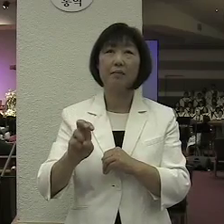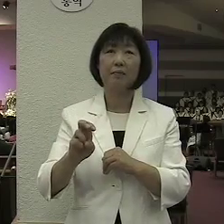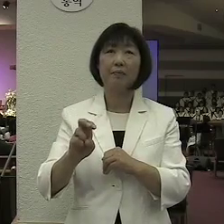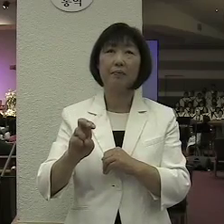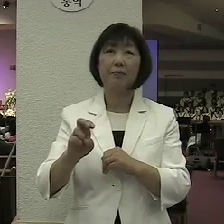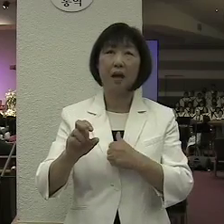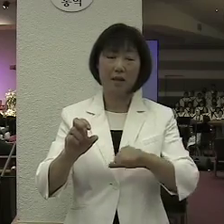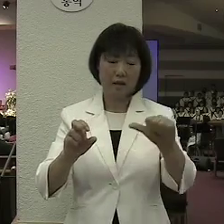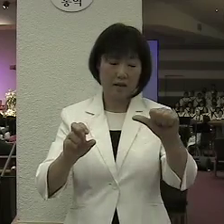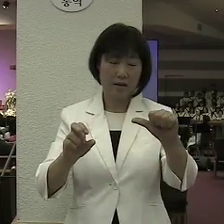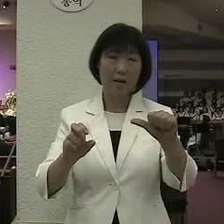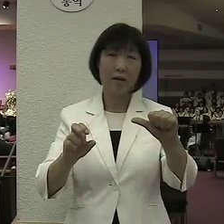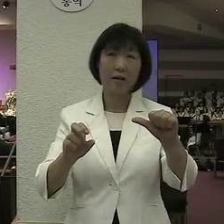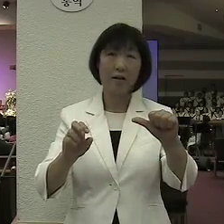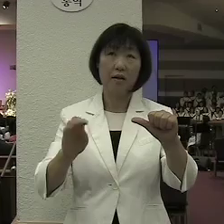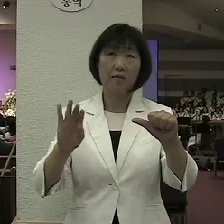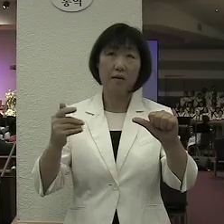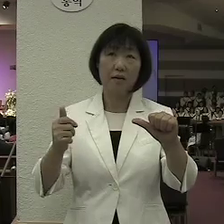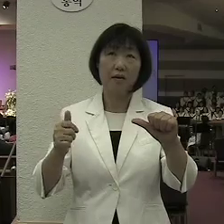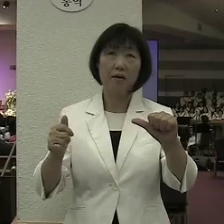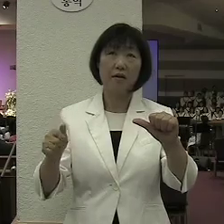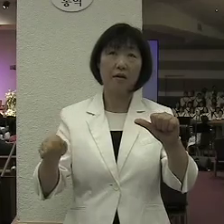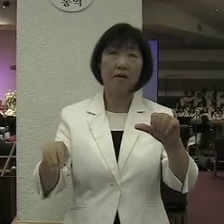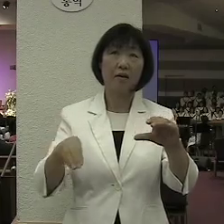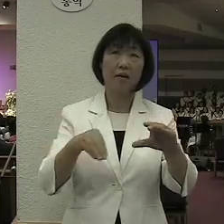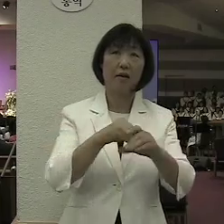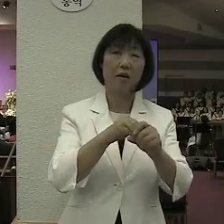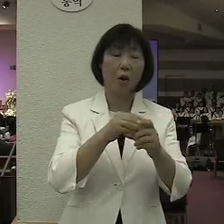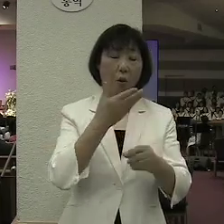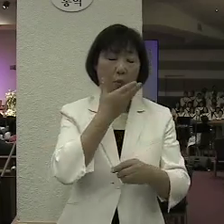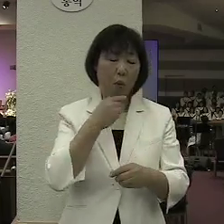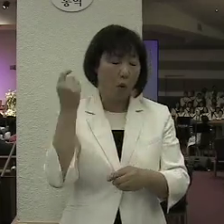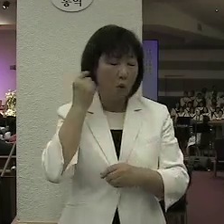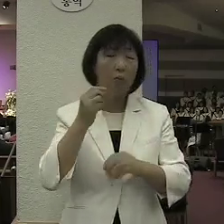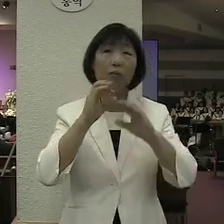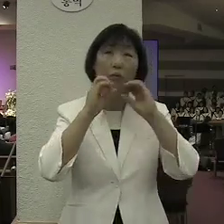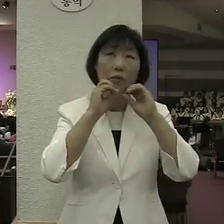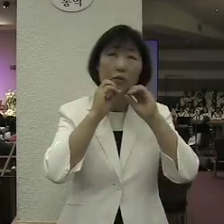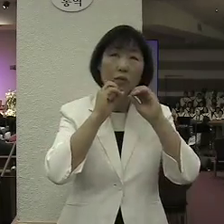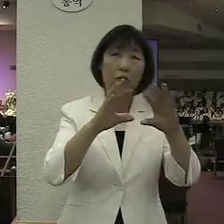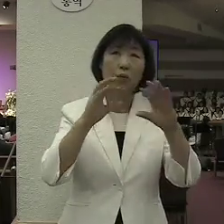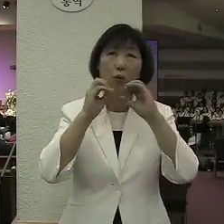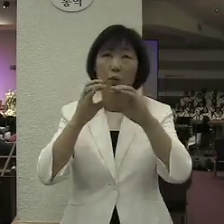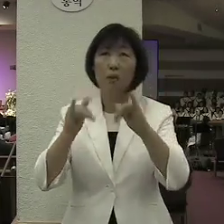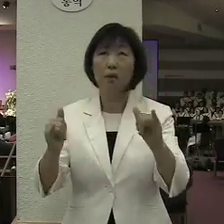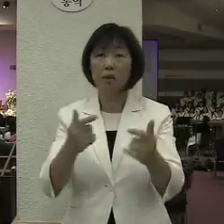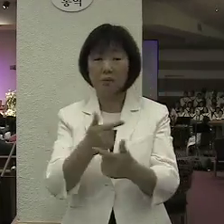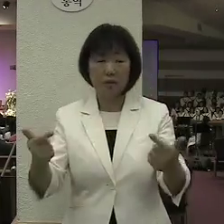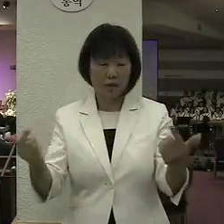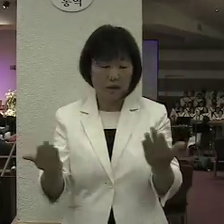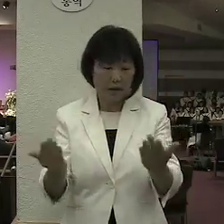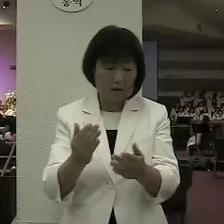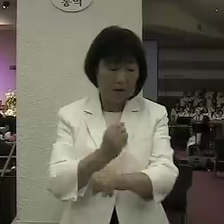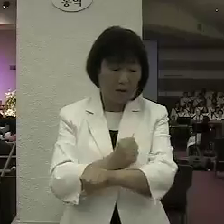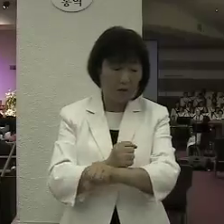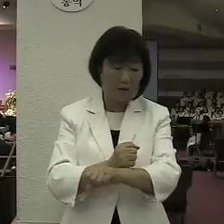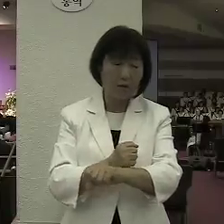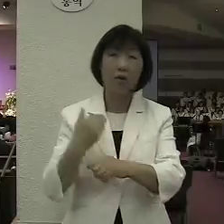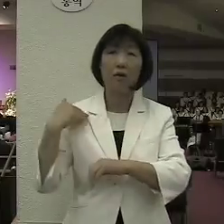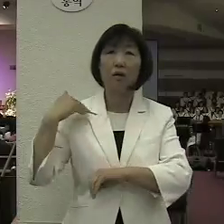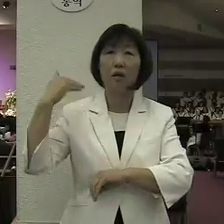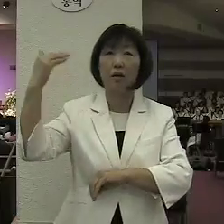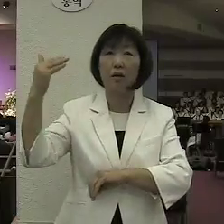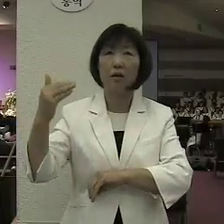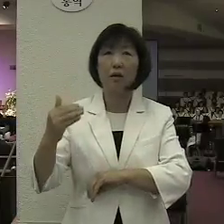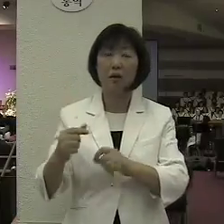안녕하세요 하면서 나 베스트룸 가야 되면서 화장실 가서 할 거 다 하고 나가는 거 뻔뻔스러운 아이들이 보이거든요. 이게